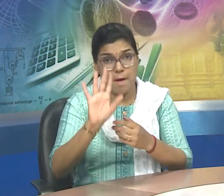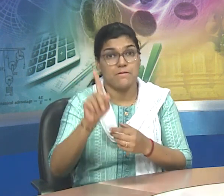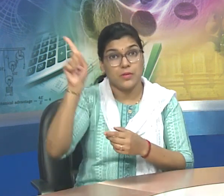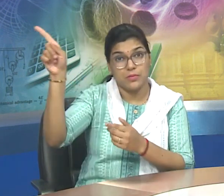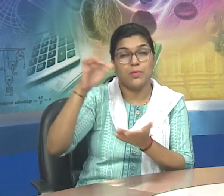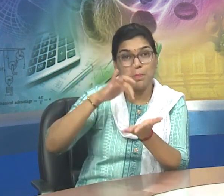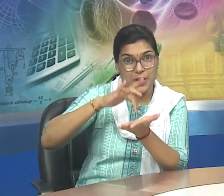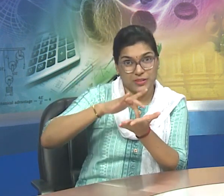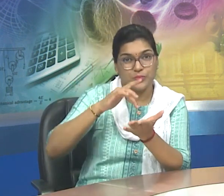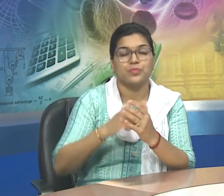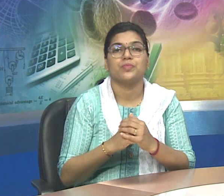हो।